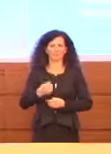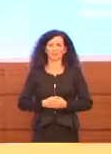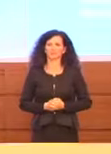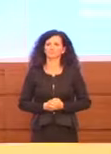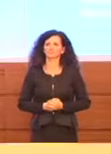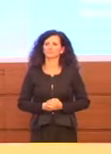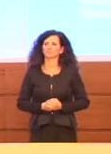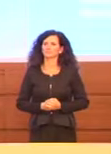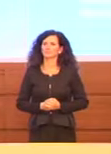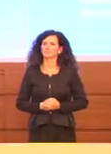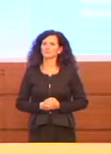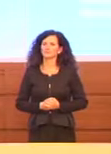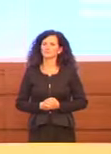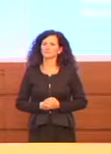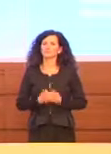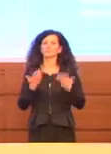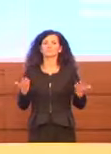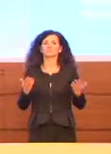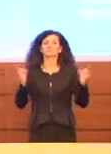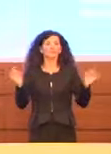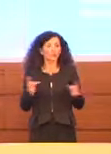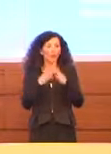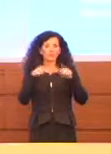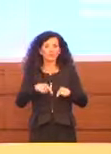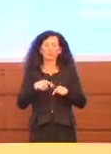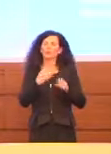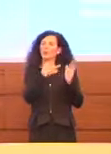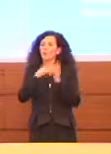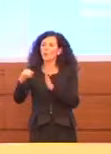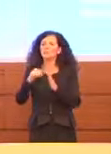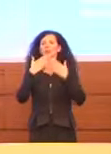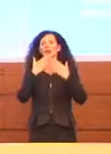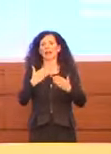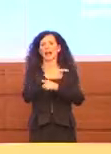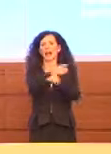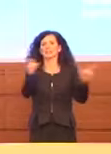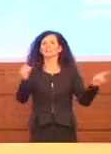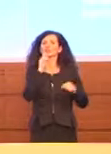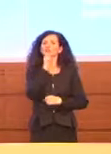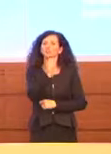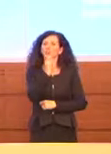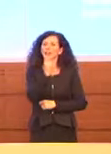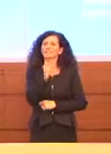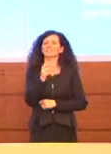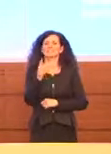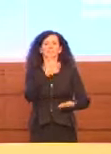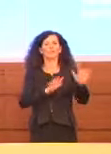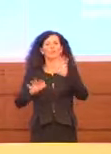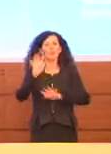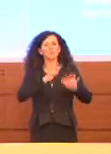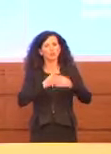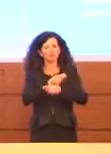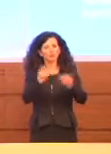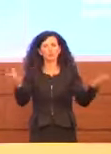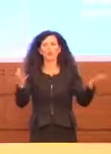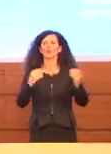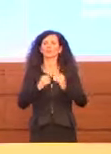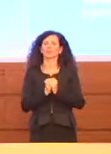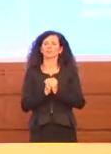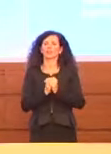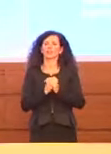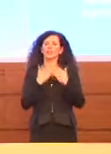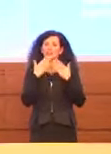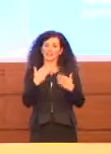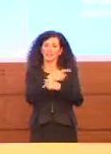ultimo voglio ringraziare voi giornalisti gli operatori dell'informazione e tutti coloro i quali